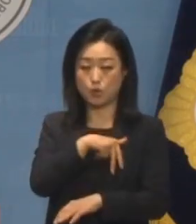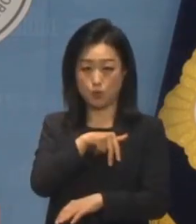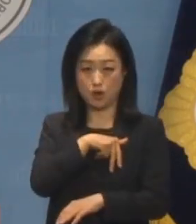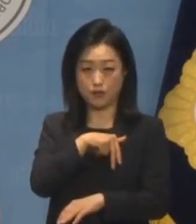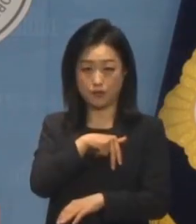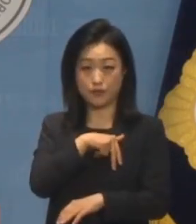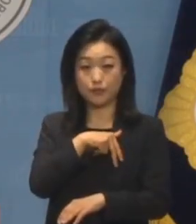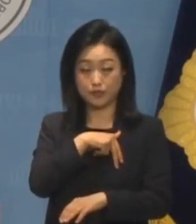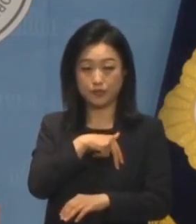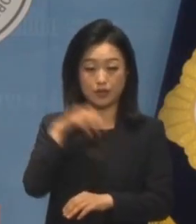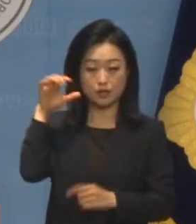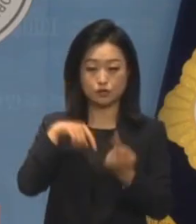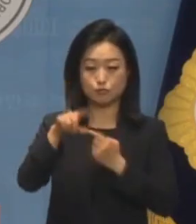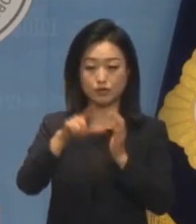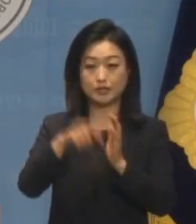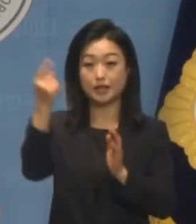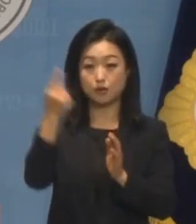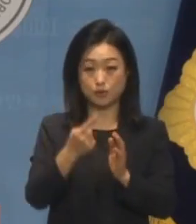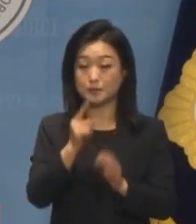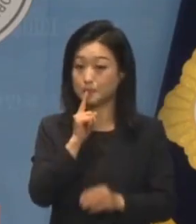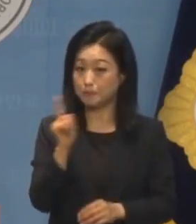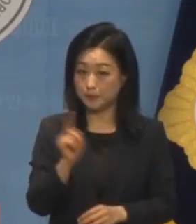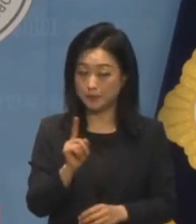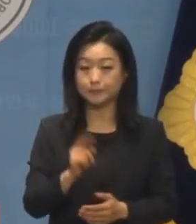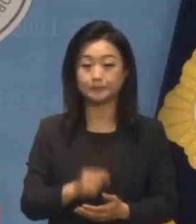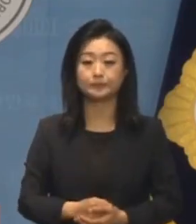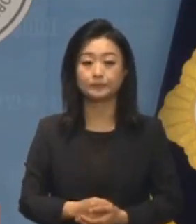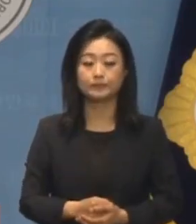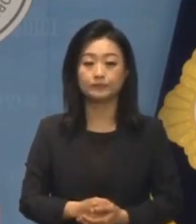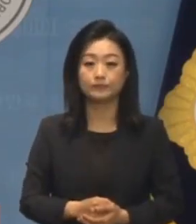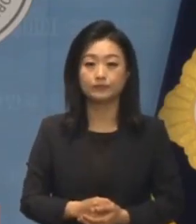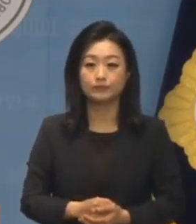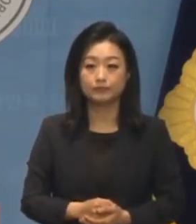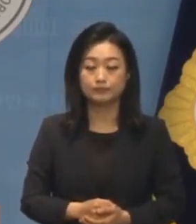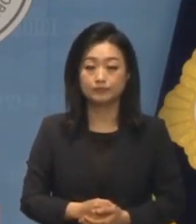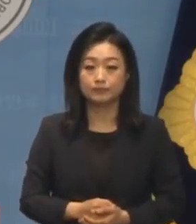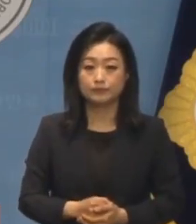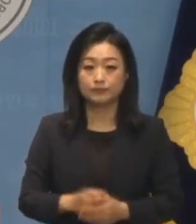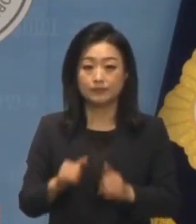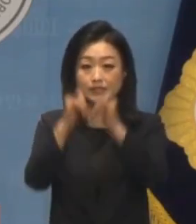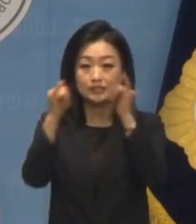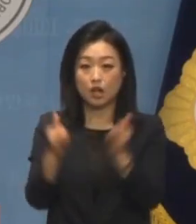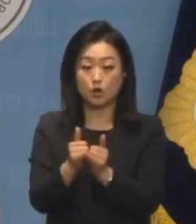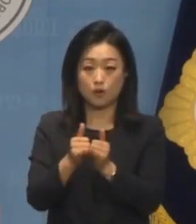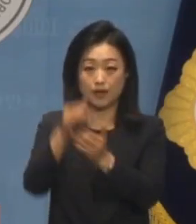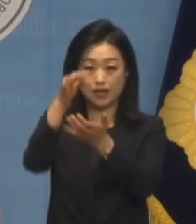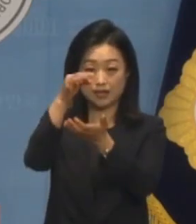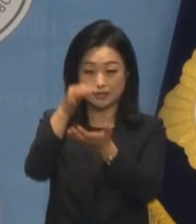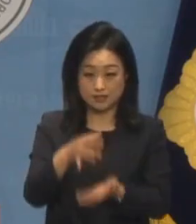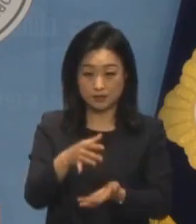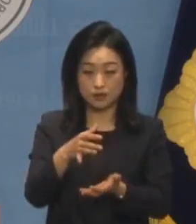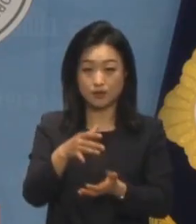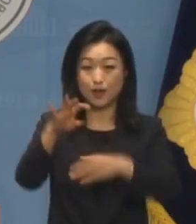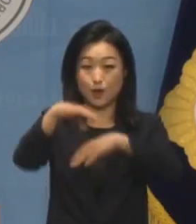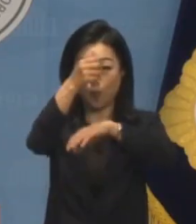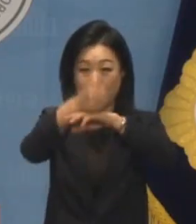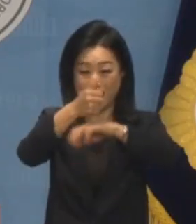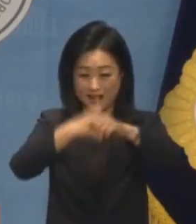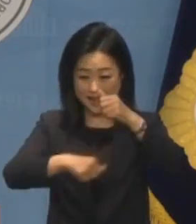금융위원회에 출석해서 이렇게 말했습니다. 사회의 자원이 왕조가 세습되듯 대물림되어서는 안